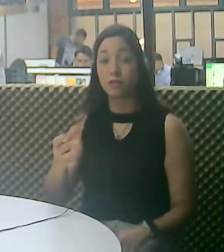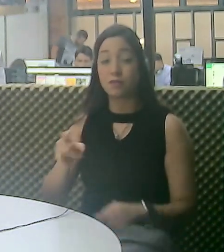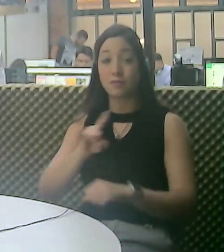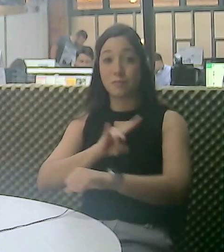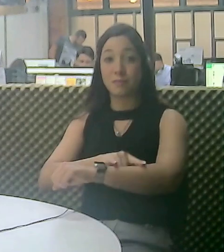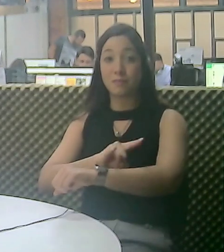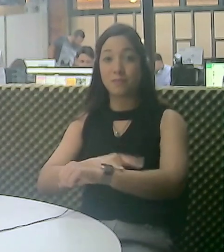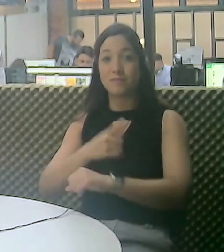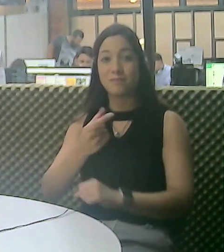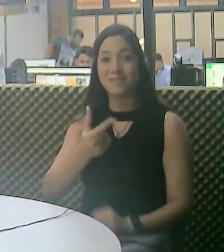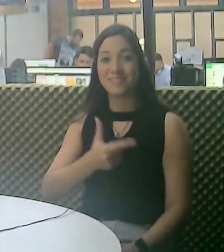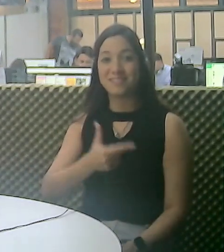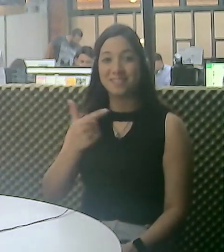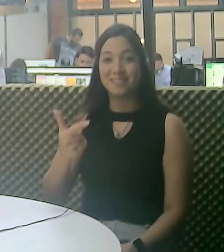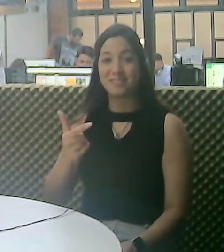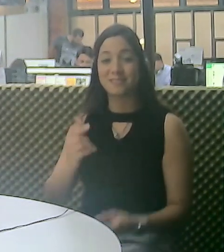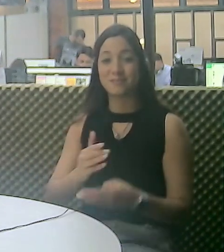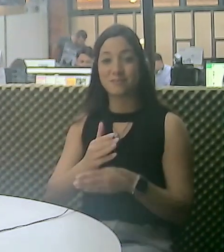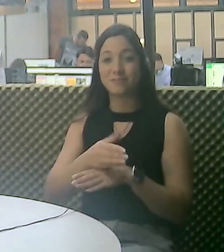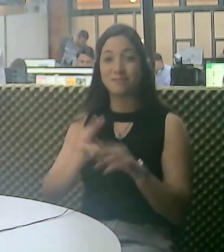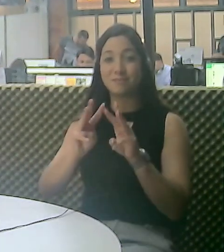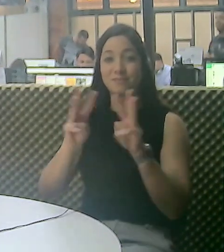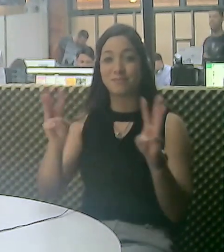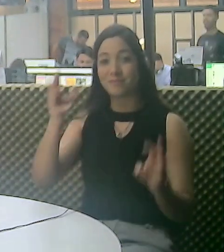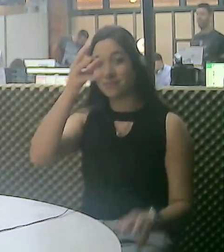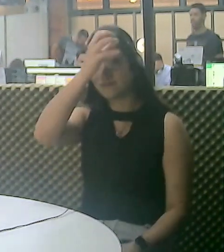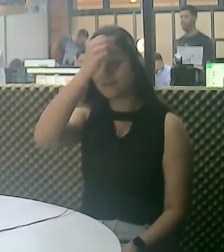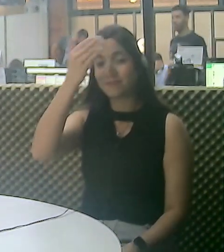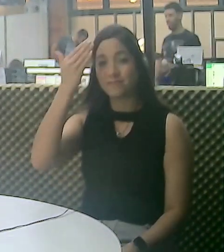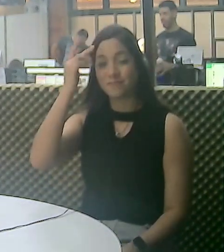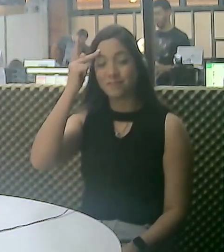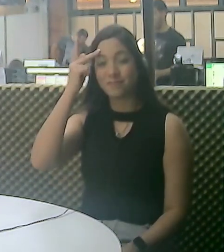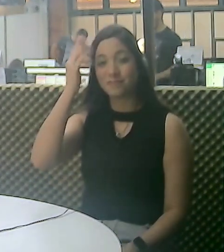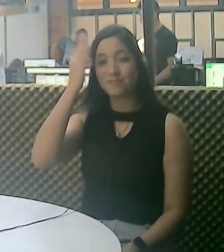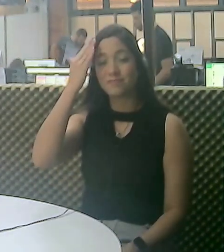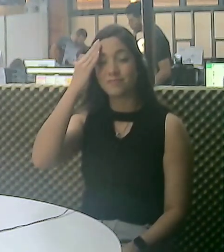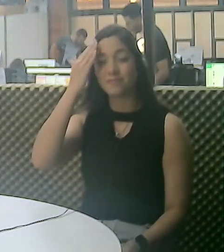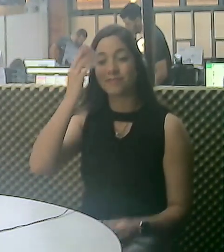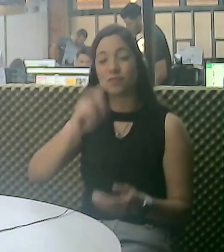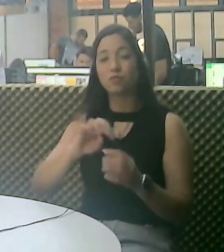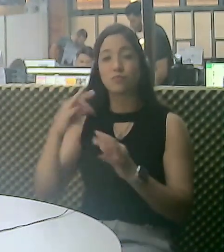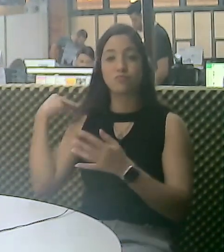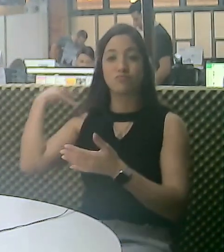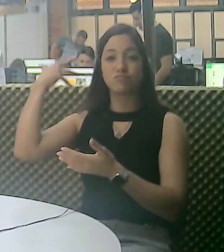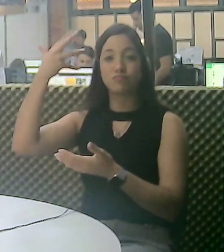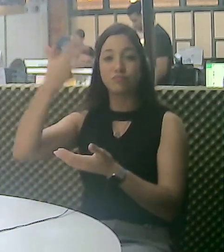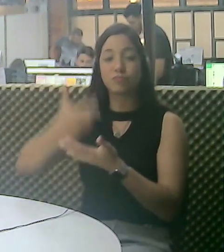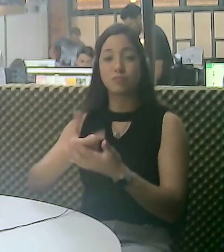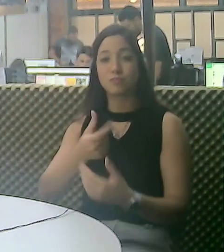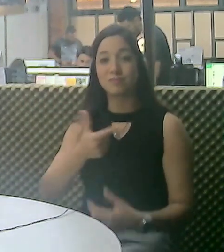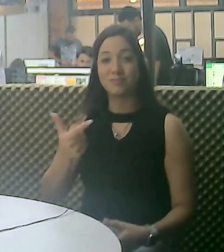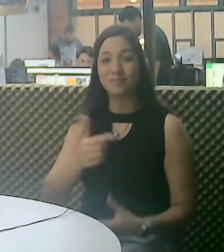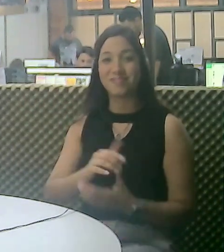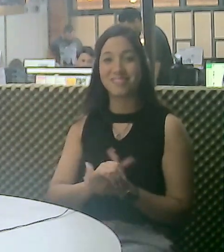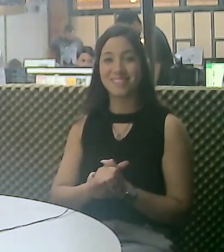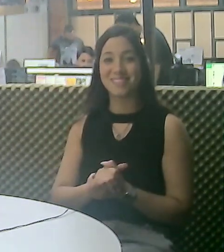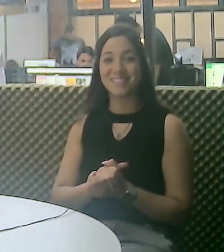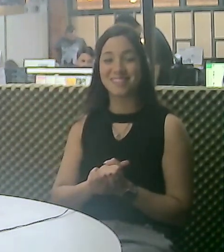em 2022. Acesse o portal da Prefeitura e saiba mais sobre a retrospectiva 2022 da Futel.